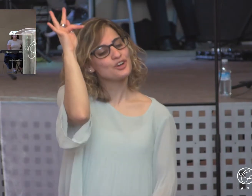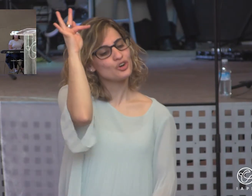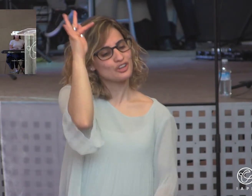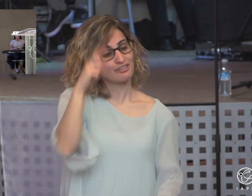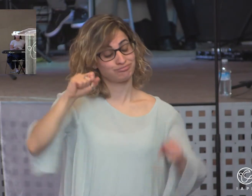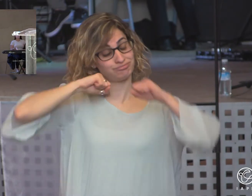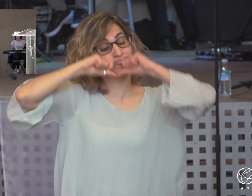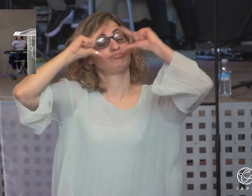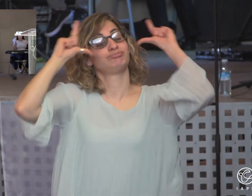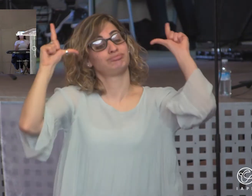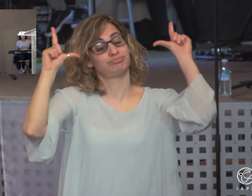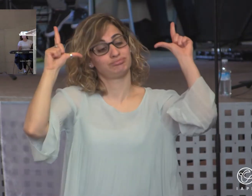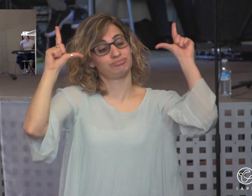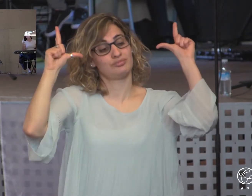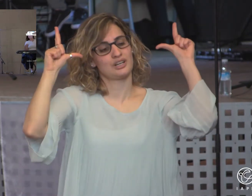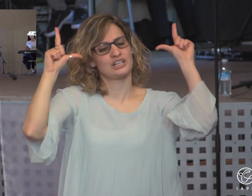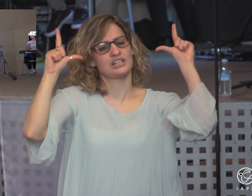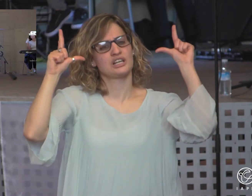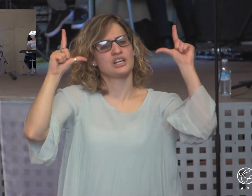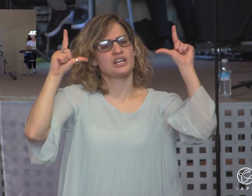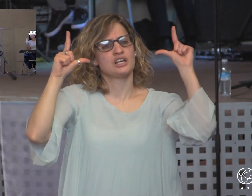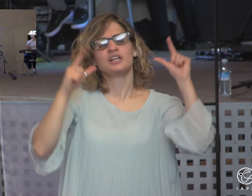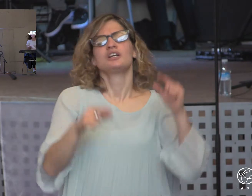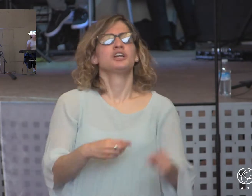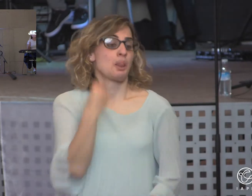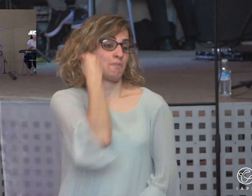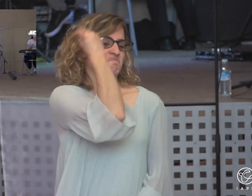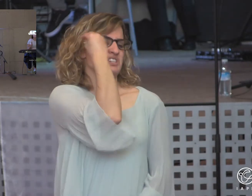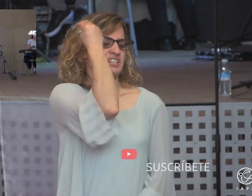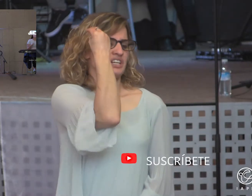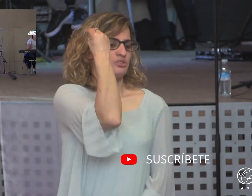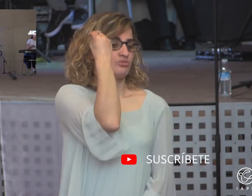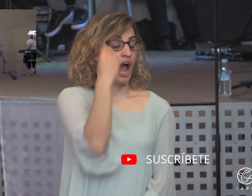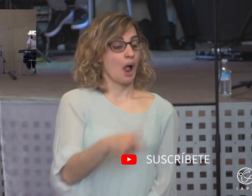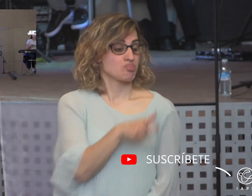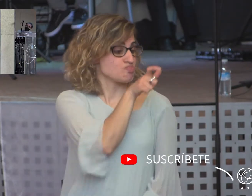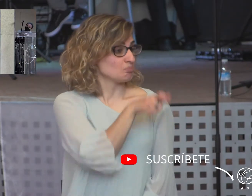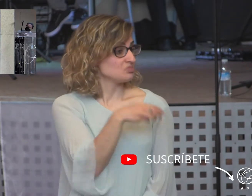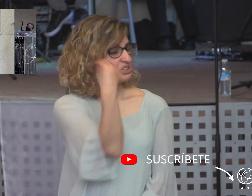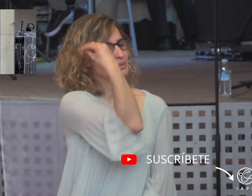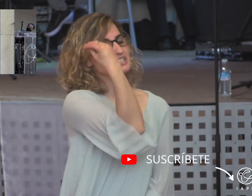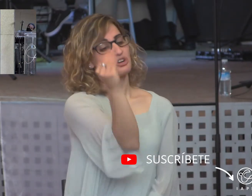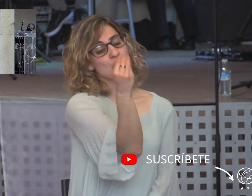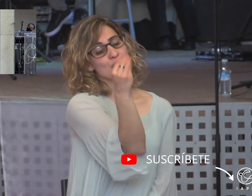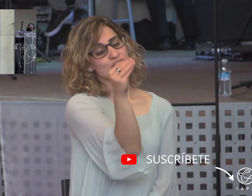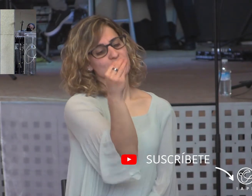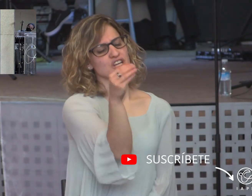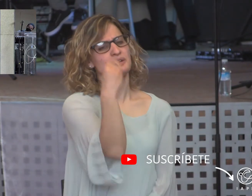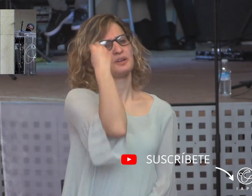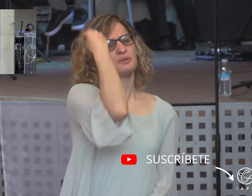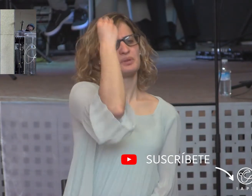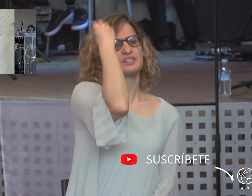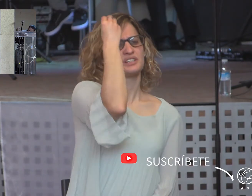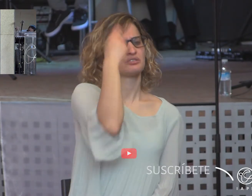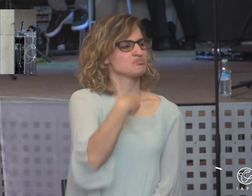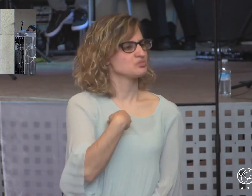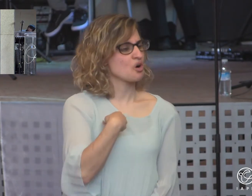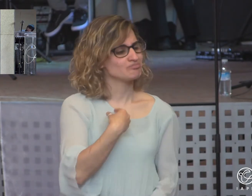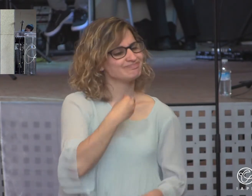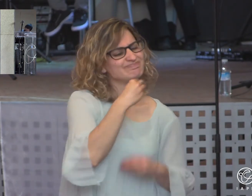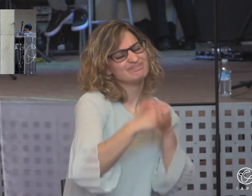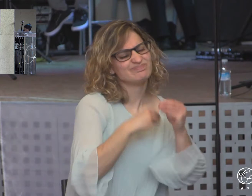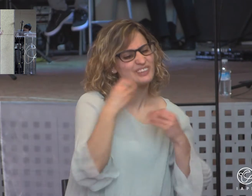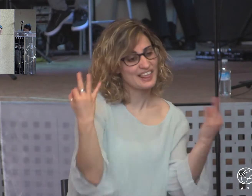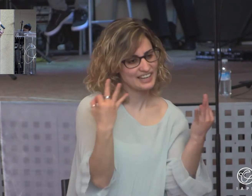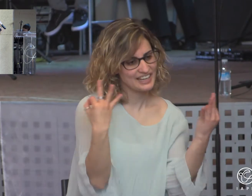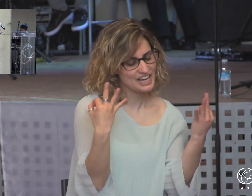y estás diciendo, ¿y qué hago con mi vida? ¿Cómo voy a consagrar mi vida al Señor una vez más? ¿Qué le voy a pedir a Dios